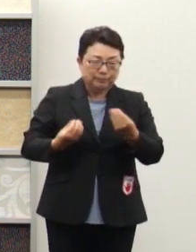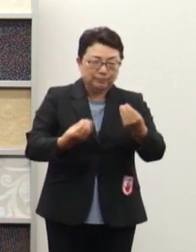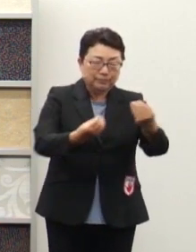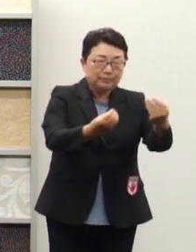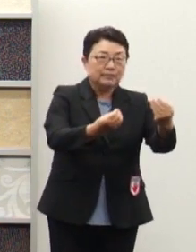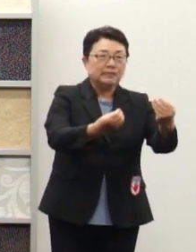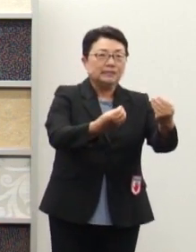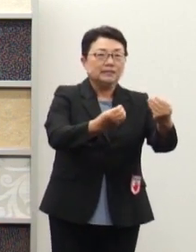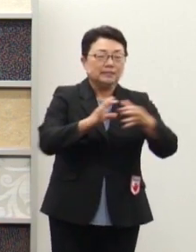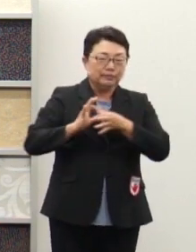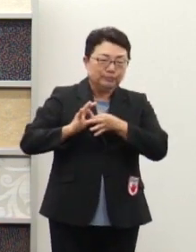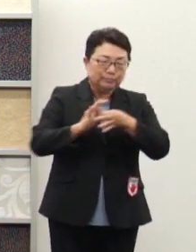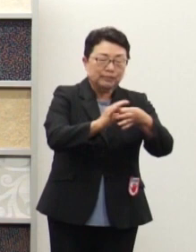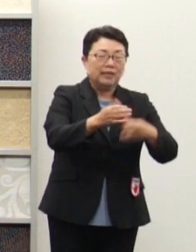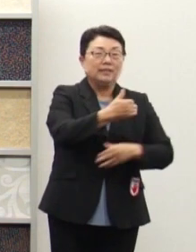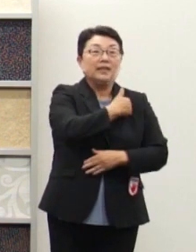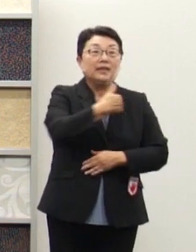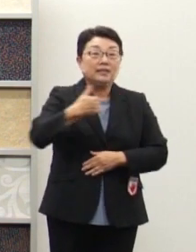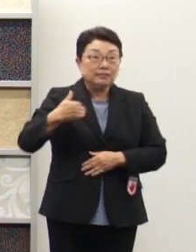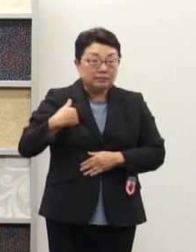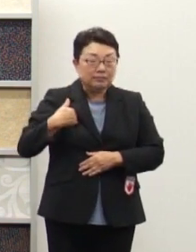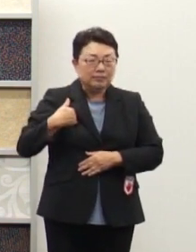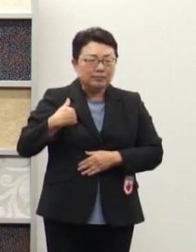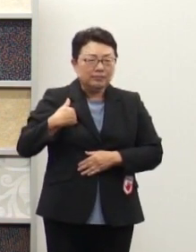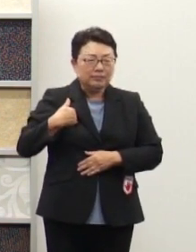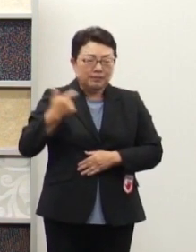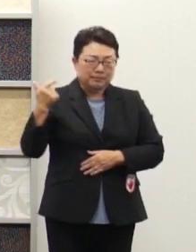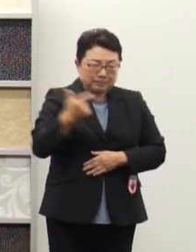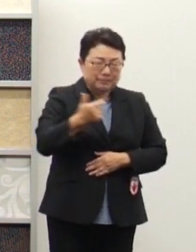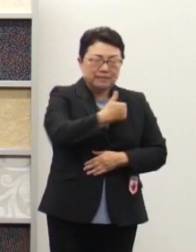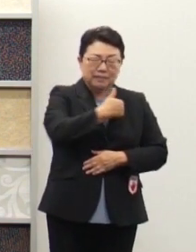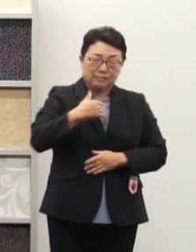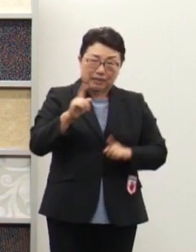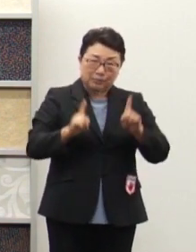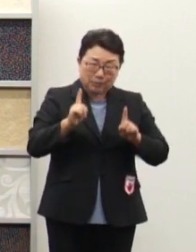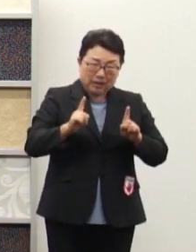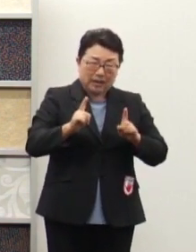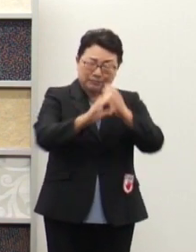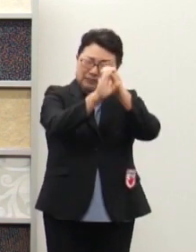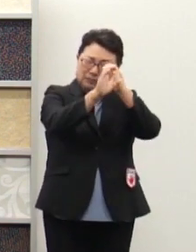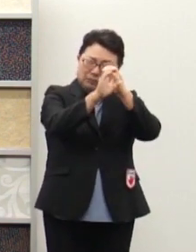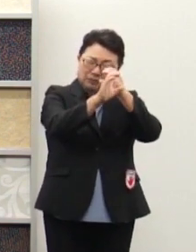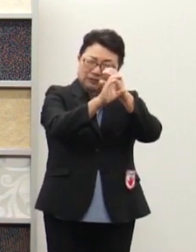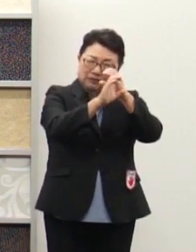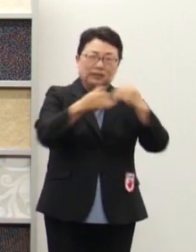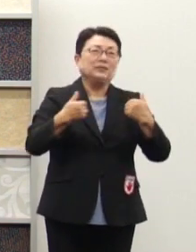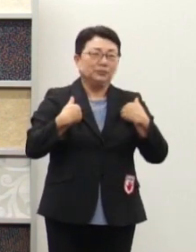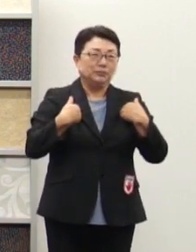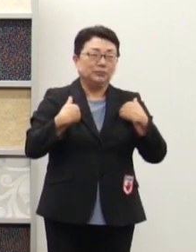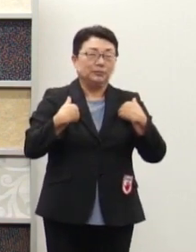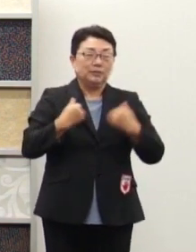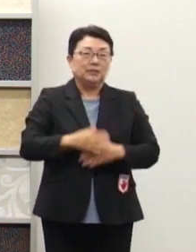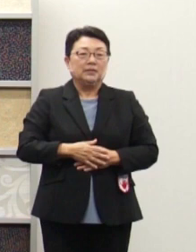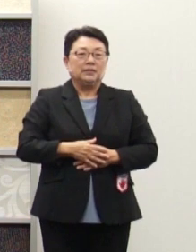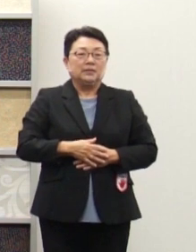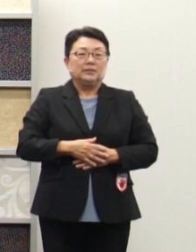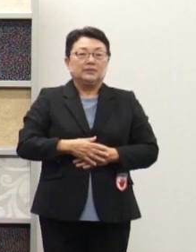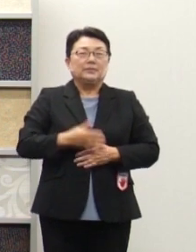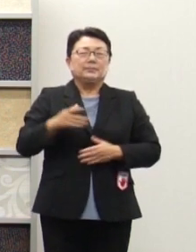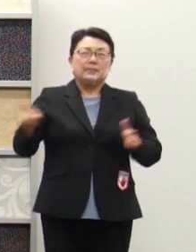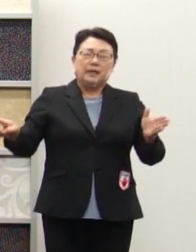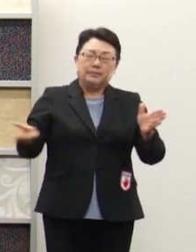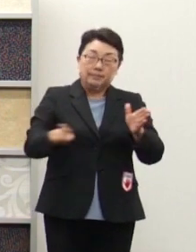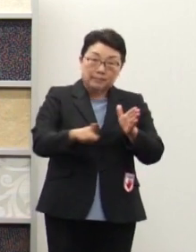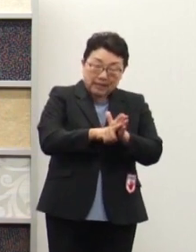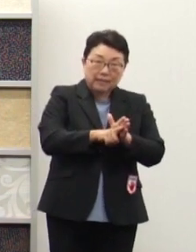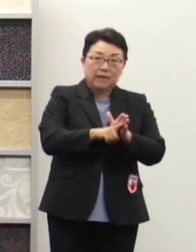ければ、さらなる改善をしていけるかどうか、こういう見通しでありますが、これまでの状況を分析い